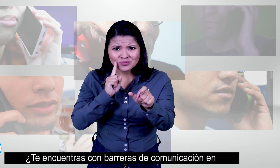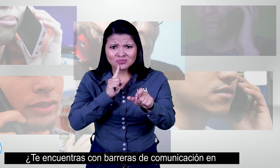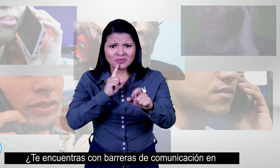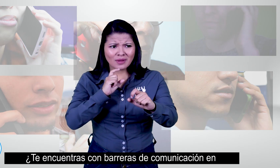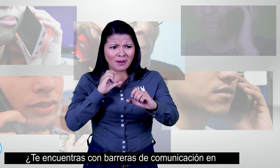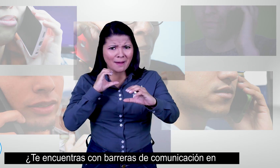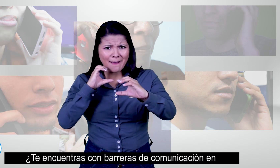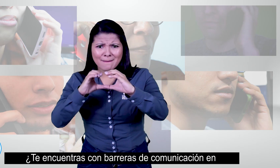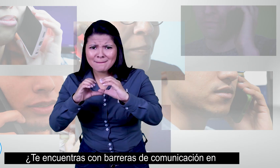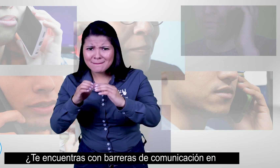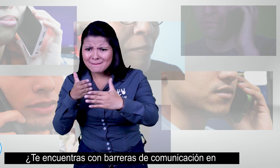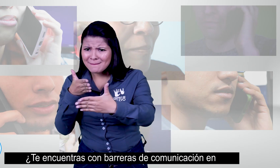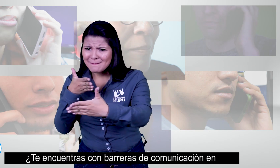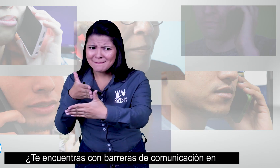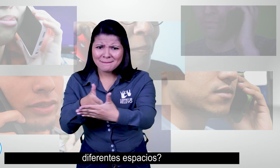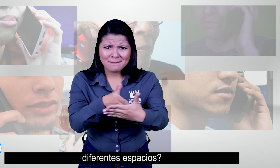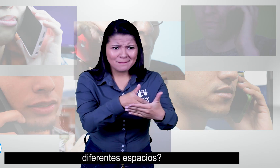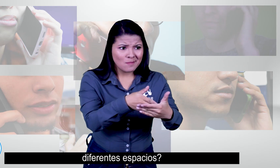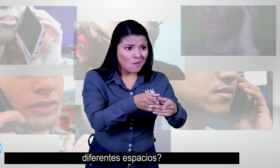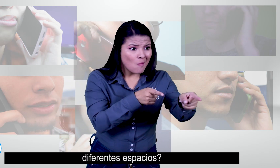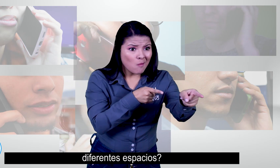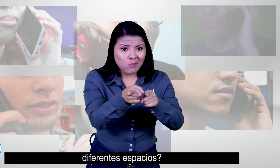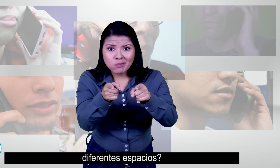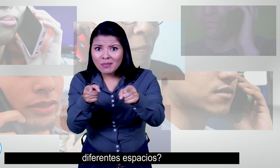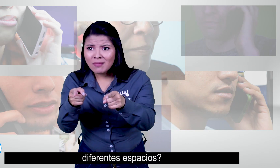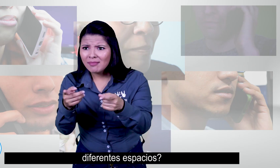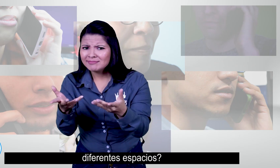¿Te encuentras con barreras de comunicación en diferentes espacios?